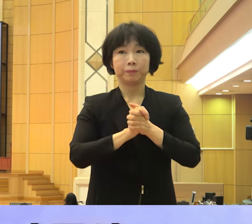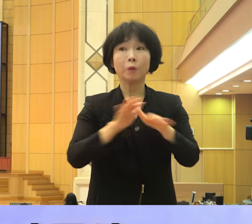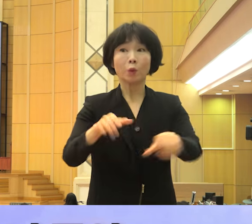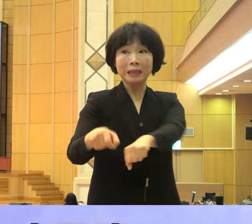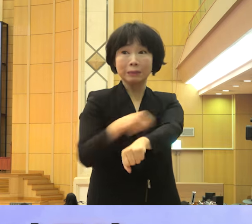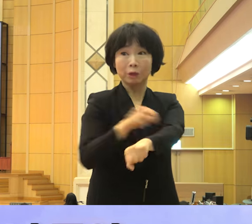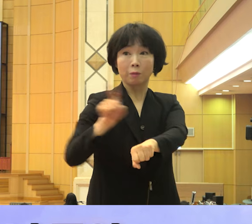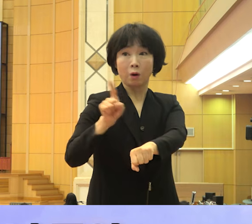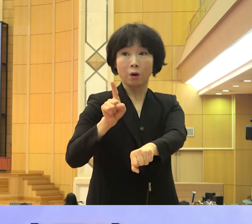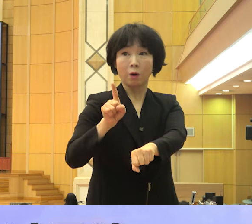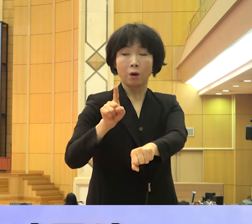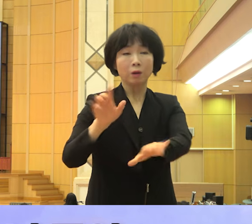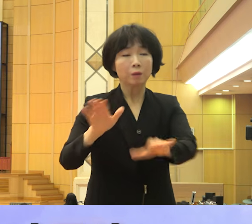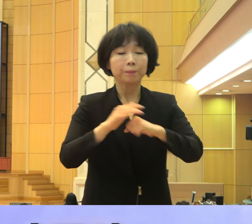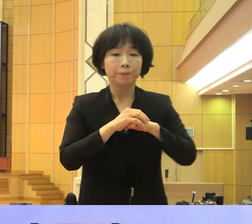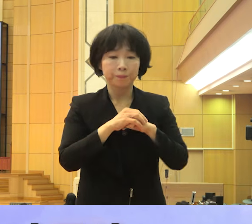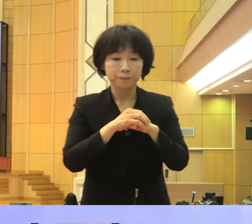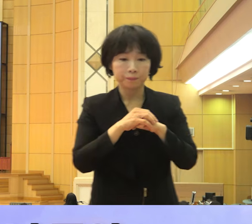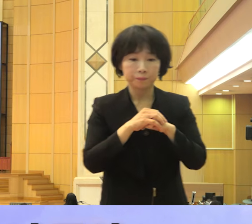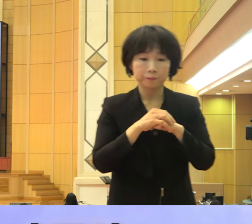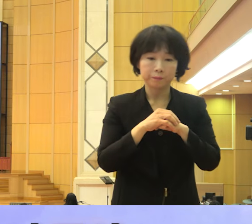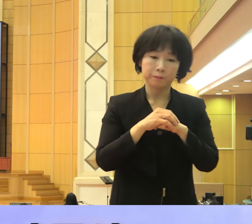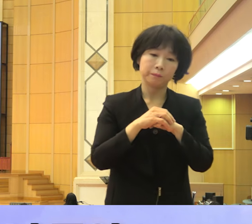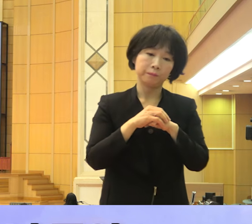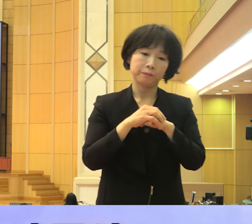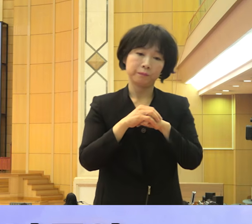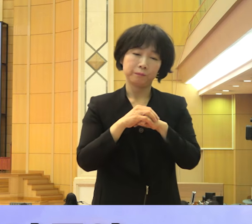아버지 하나님, 무엇보다도 이제